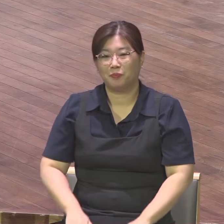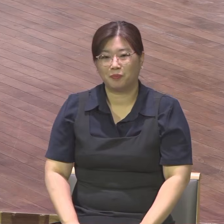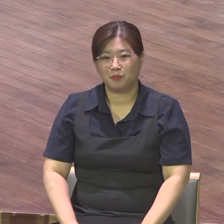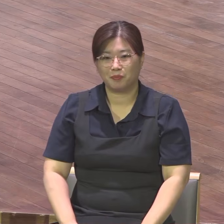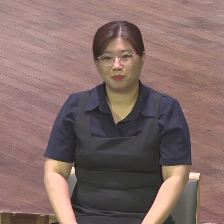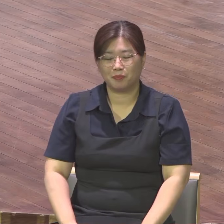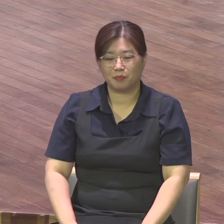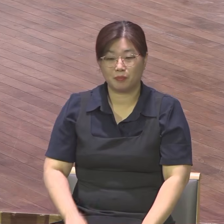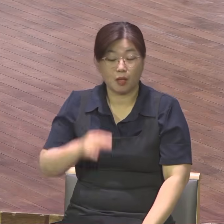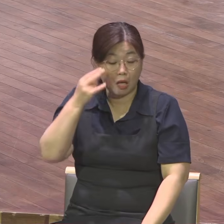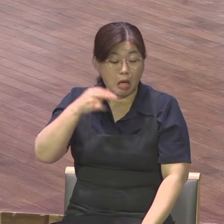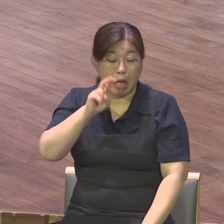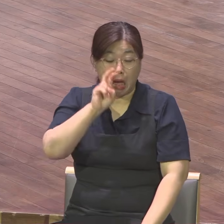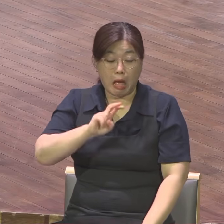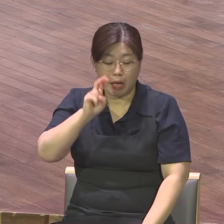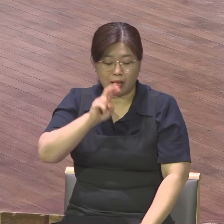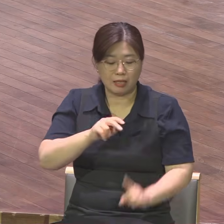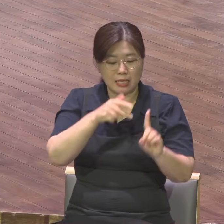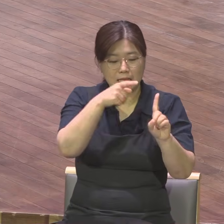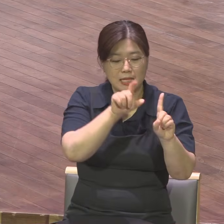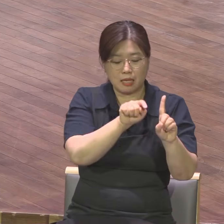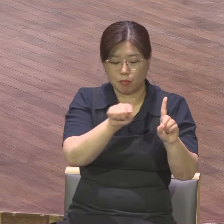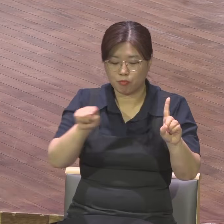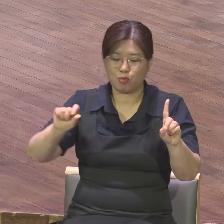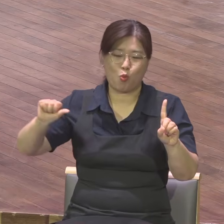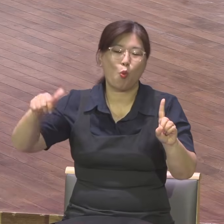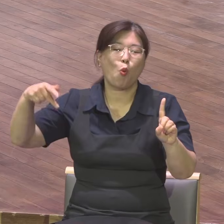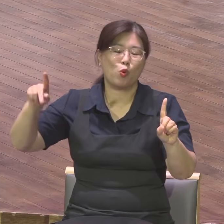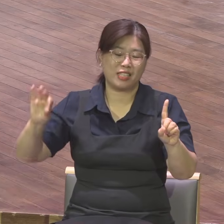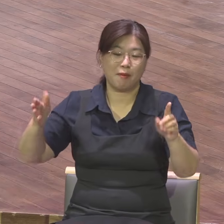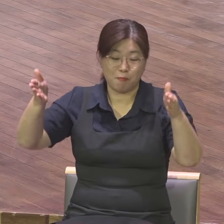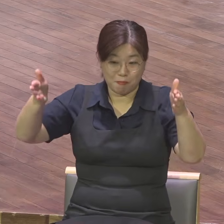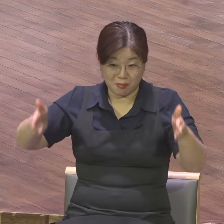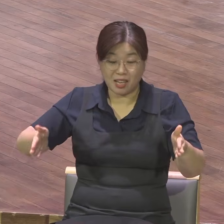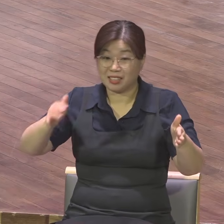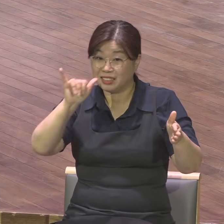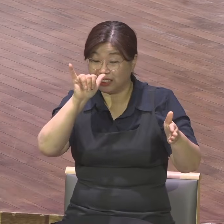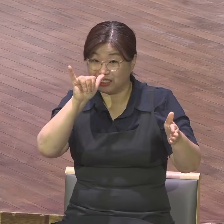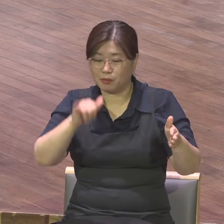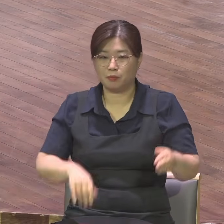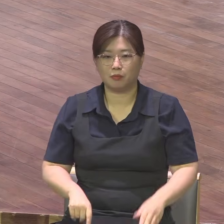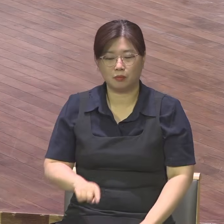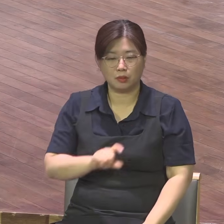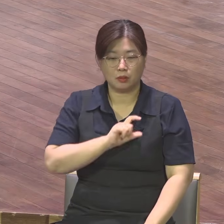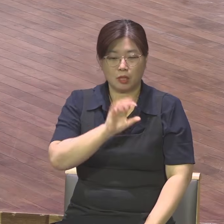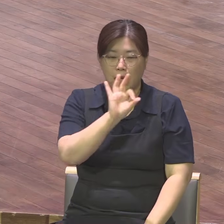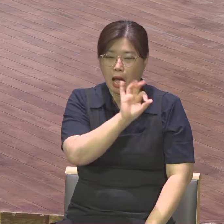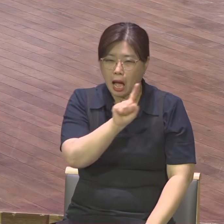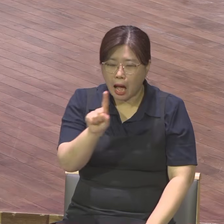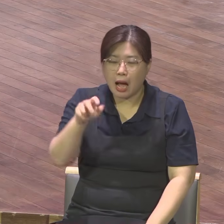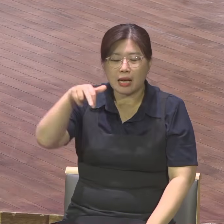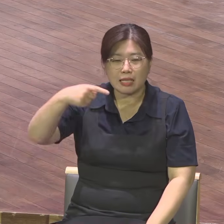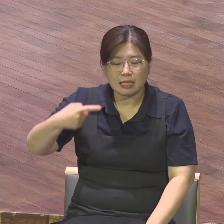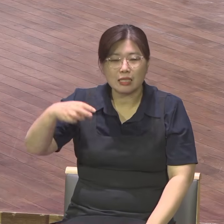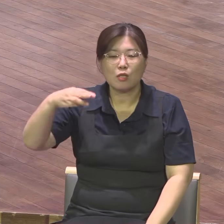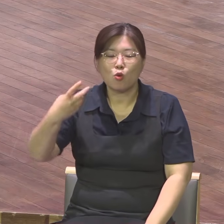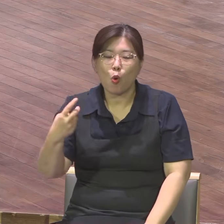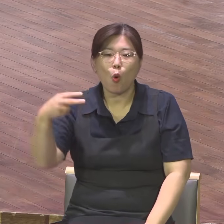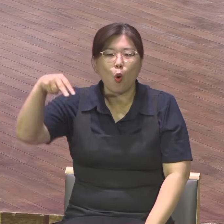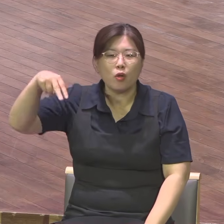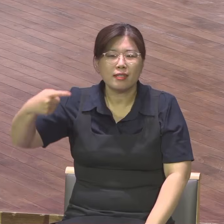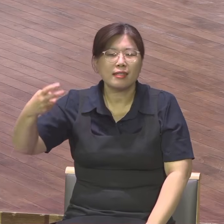구성이 되어 있는데 아크로스틱 스타일로 지내고 있습니다. 아크로스틱 이 시는